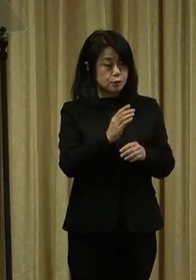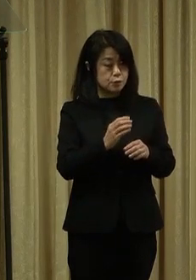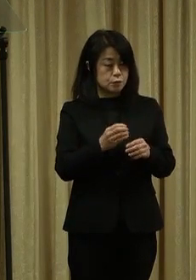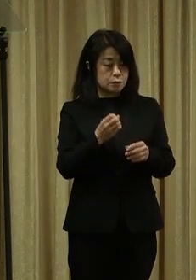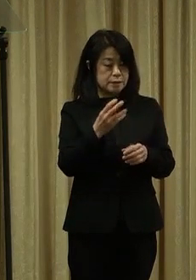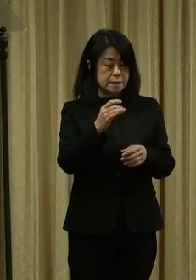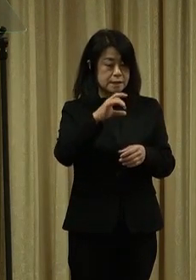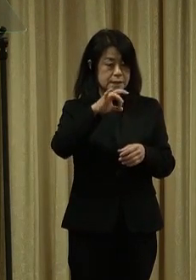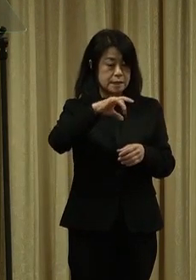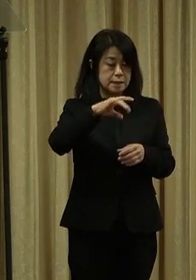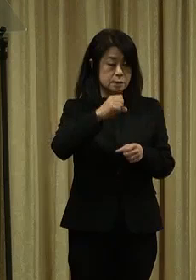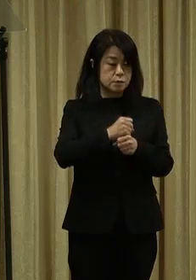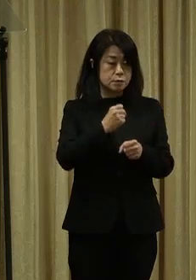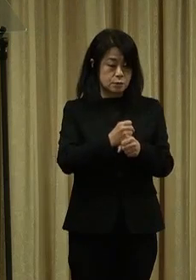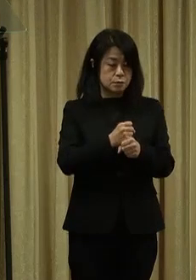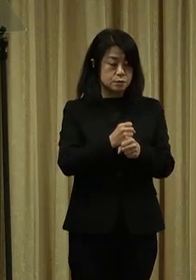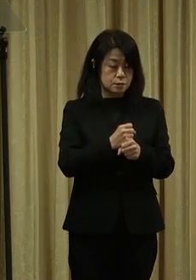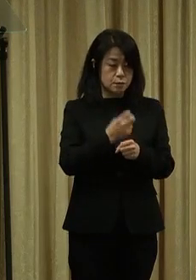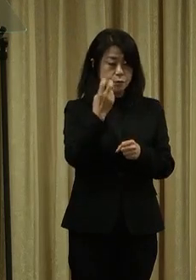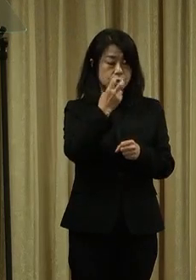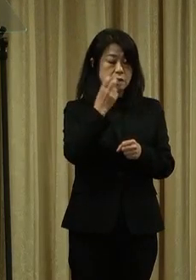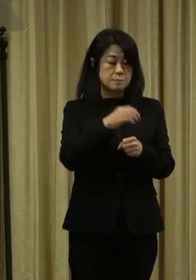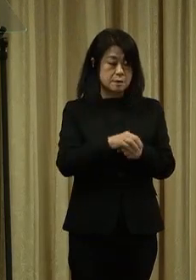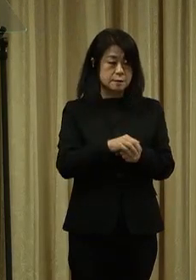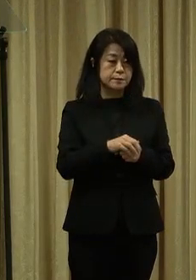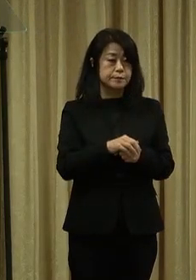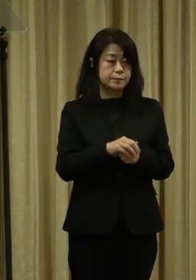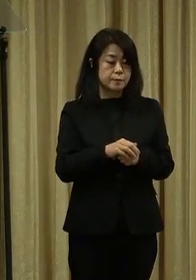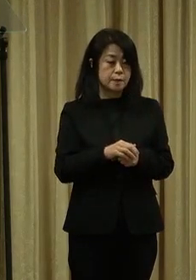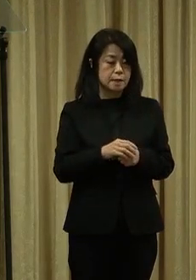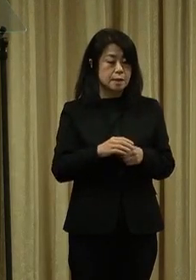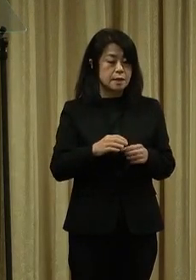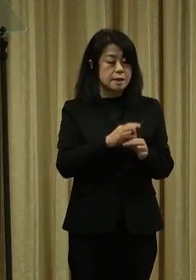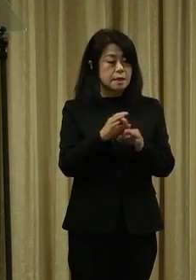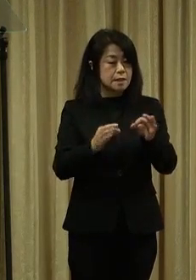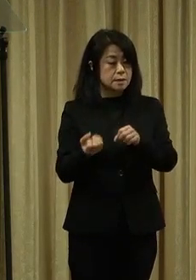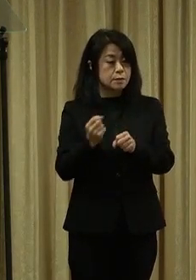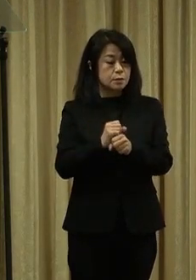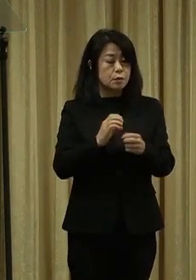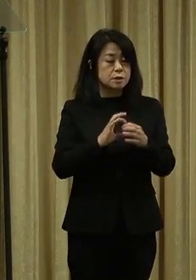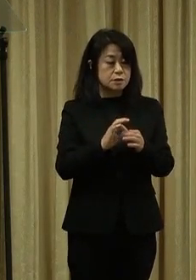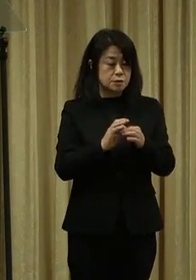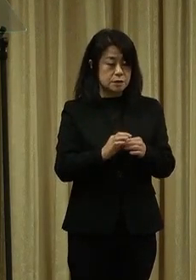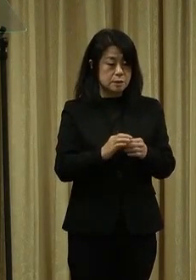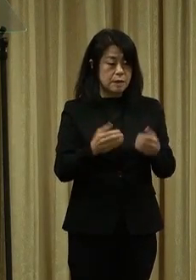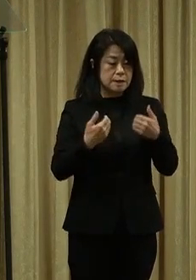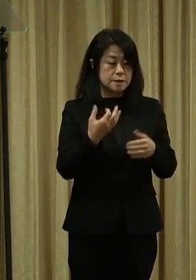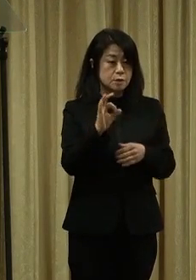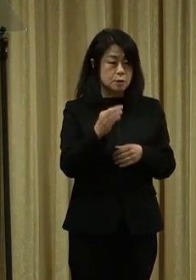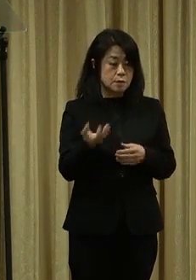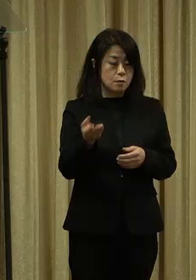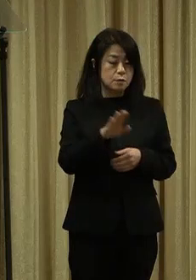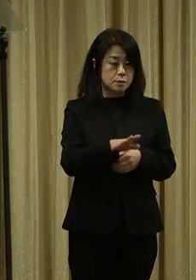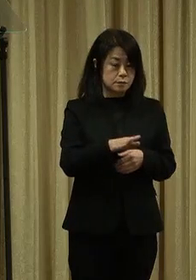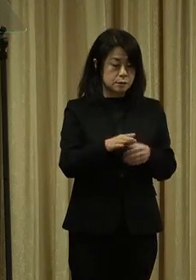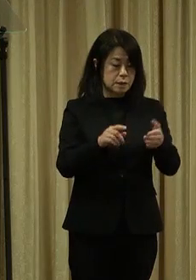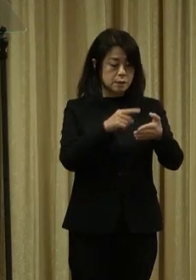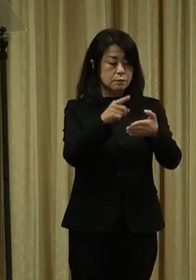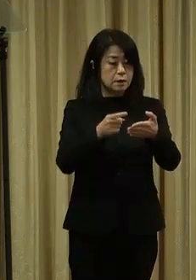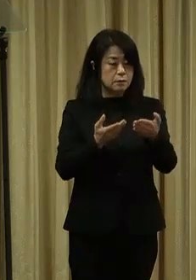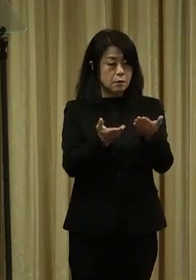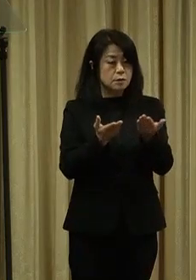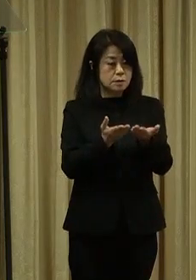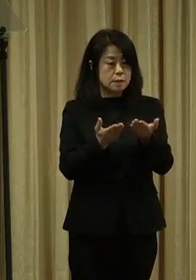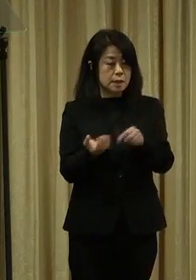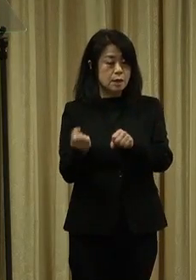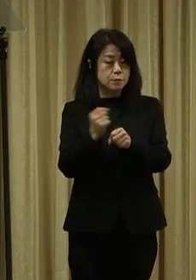令和の公共インフラニューディール政策については記載のとおり必要額を確保し能登半島地震からの災害復旧をはじめ